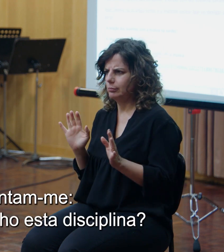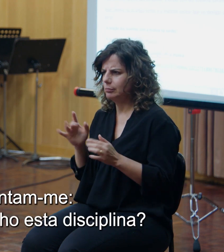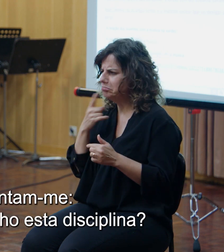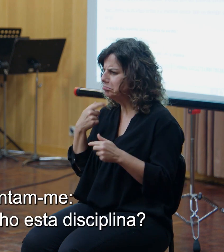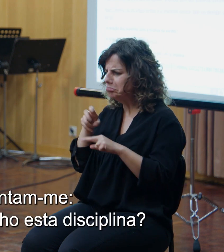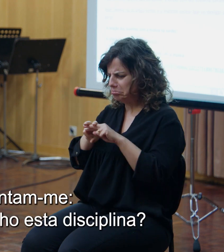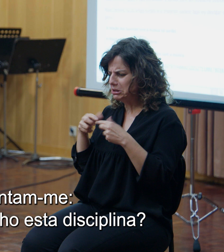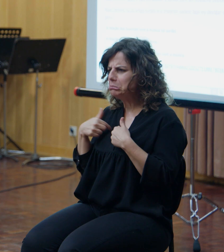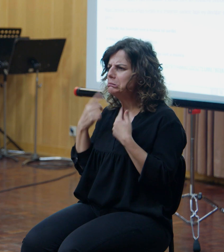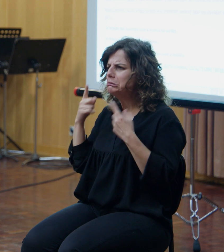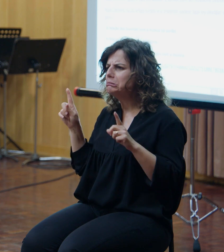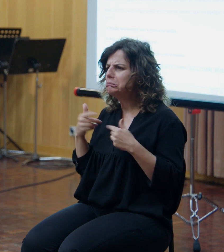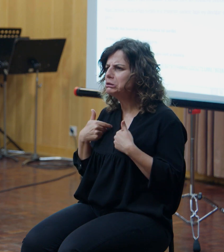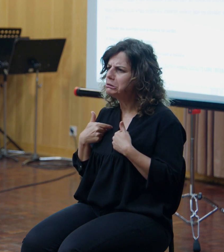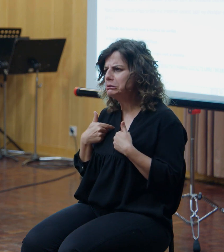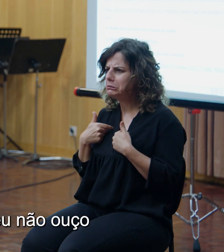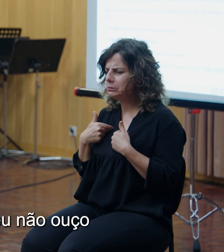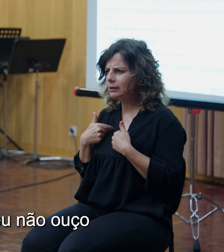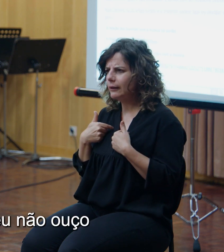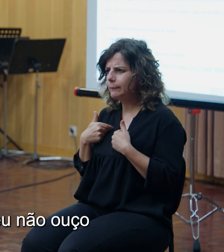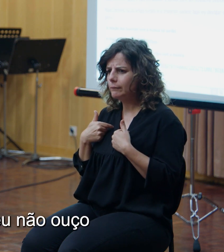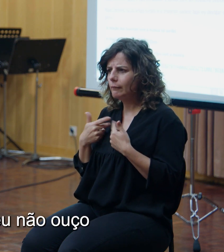esta disciplina.